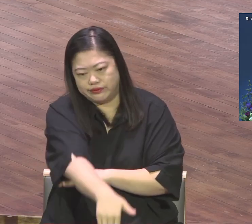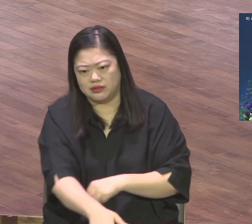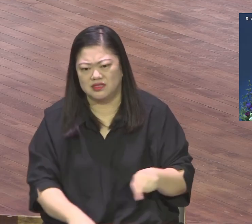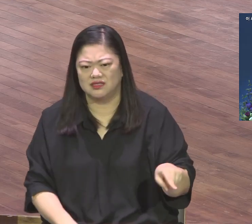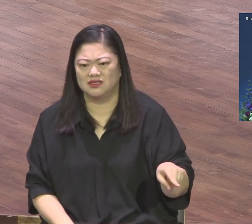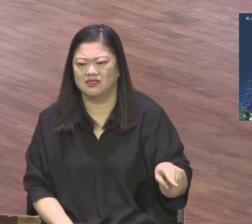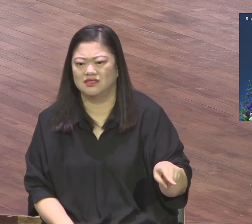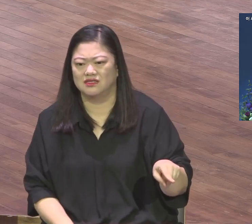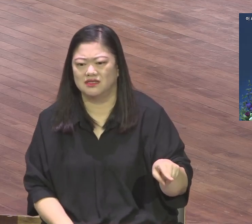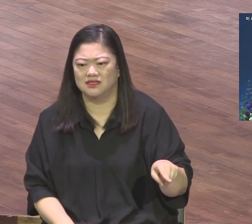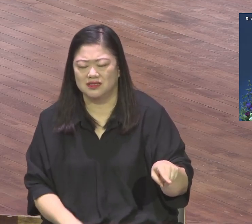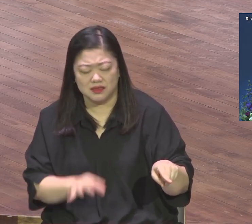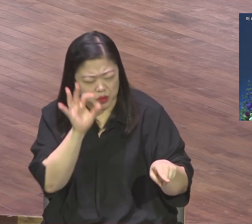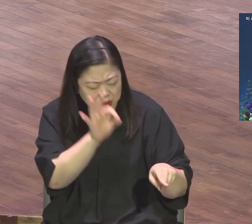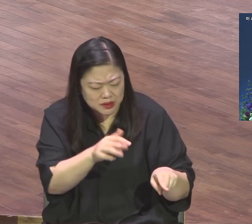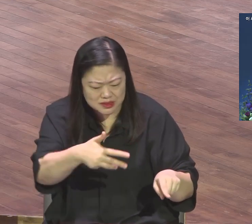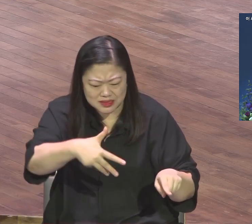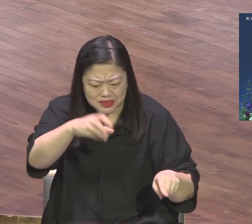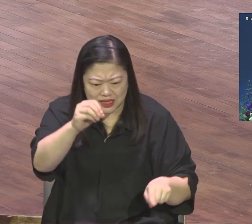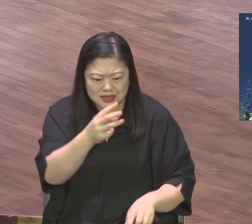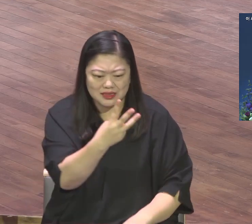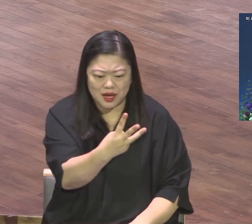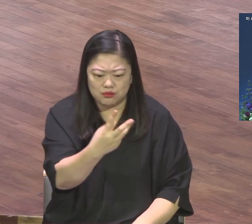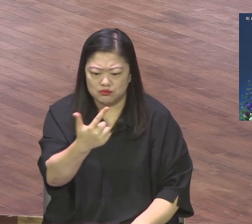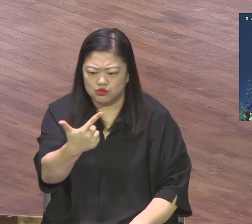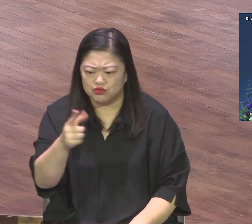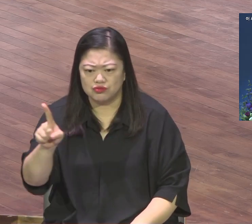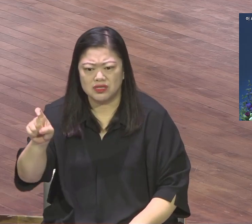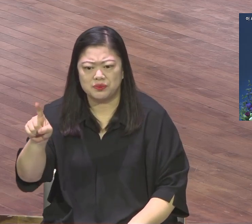3장, 6장, 11장의 현장이었어요.